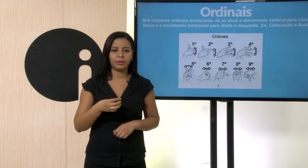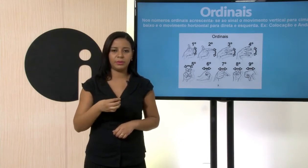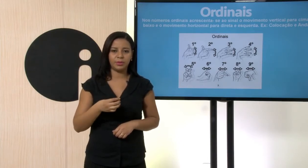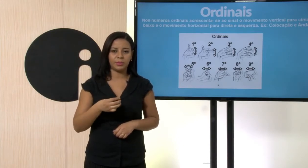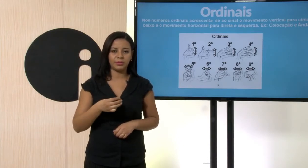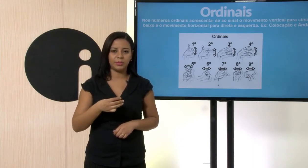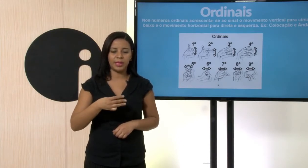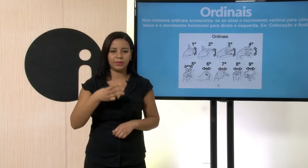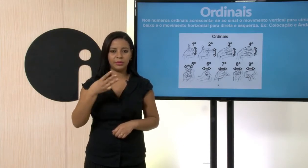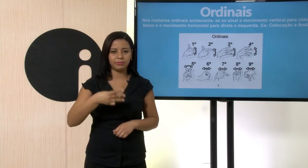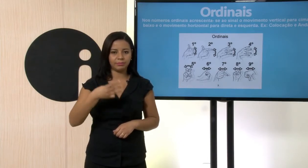com movimento.